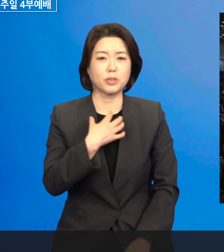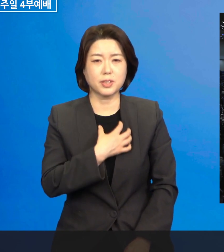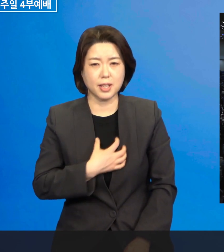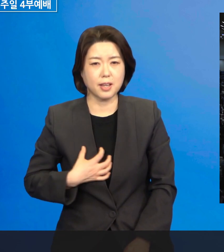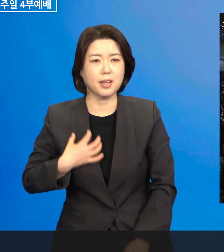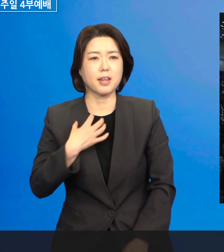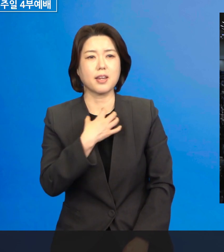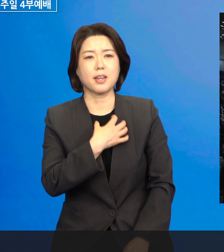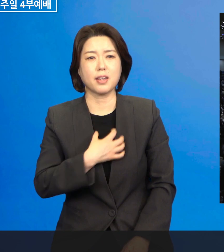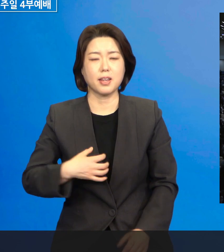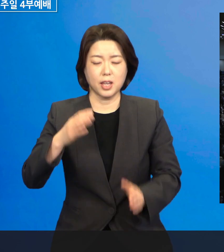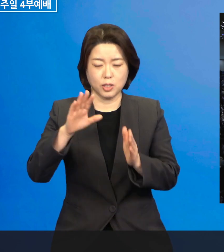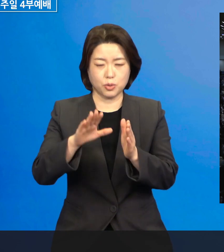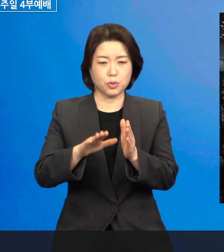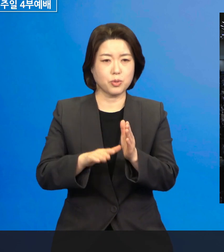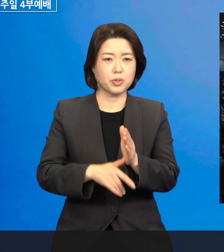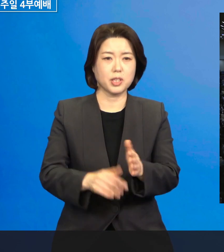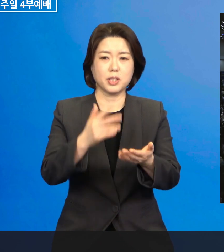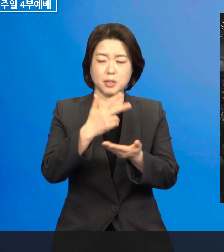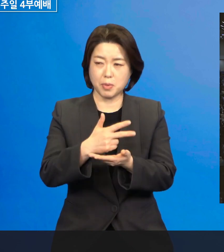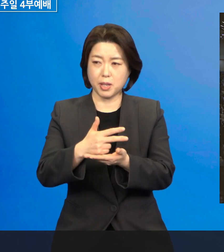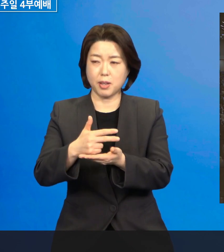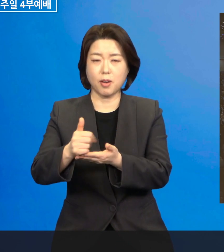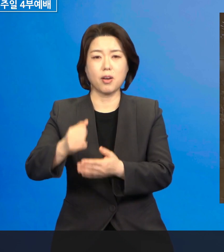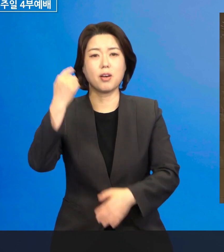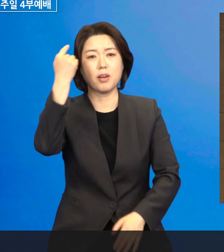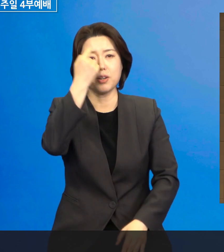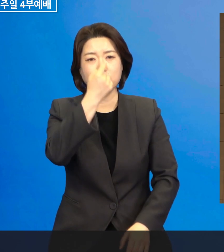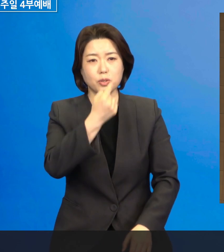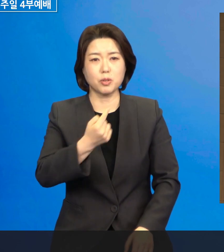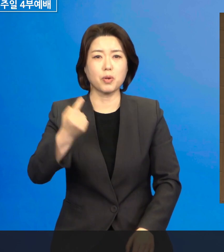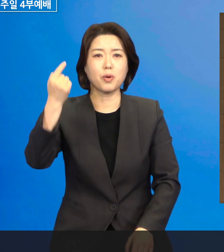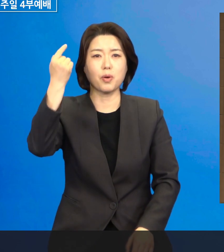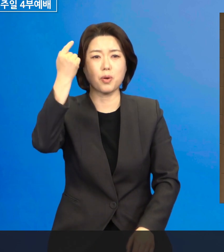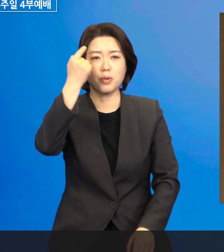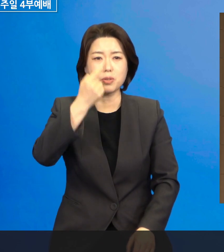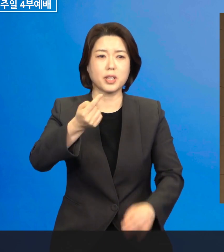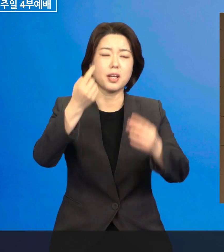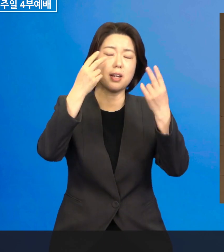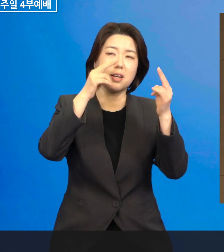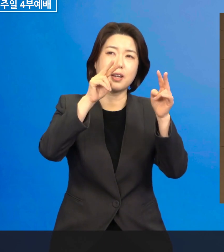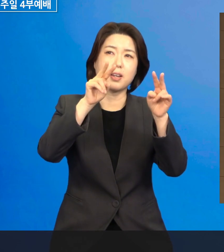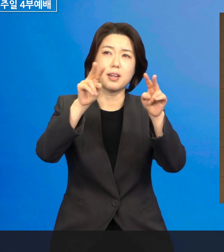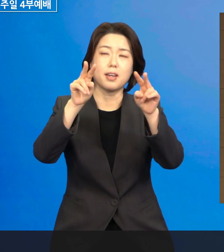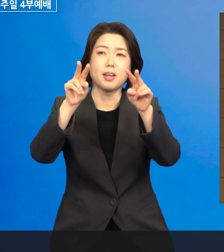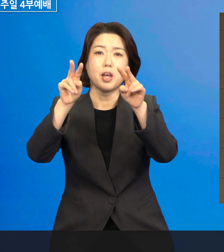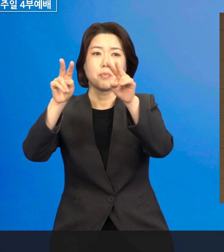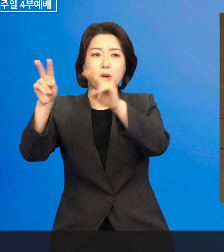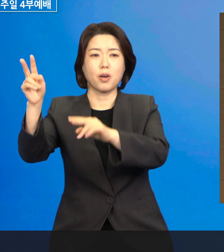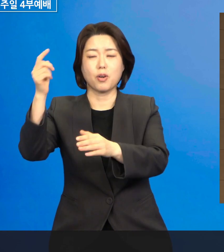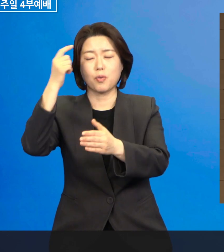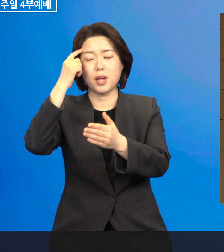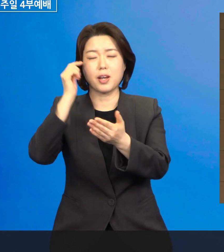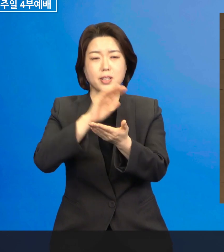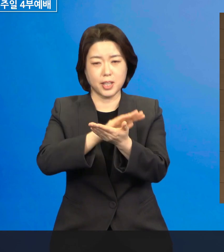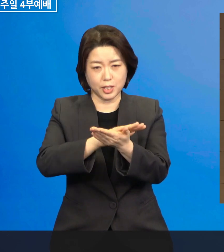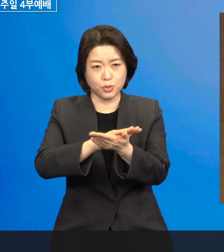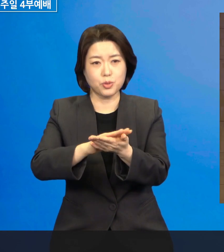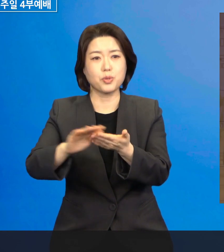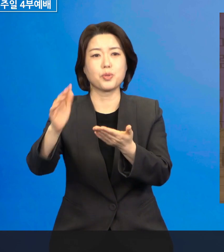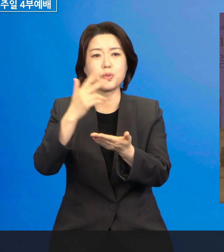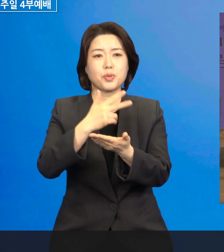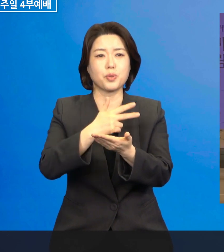괴로울 때 주님의 얼굴 평화의 주님 바라봐라.